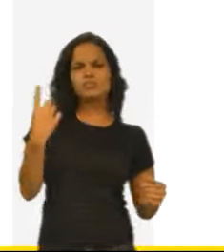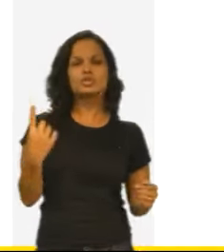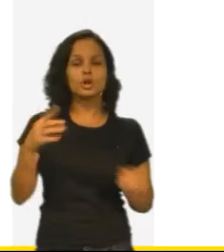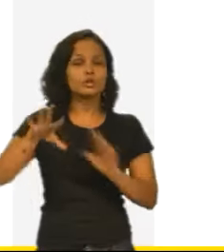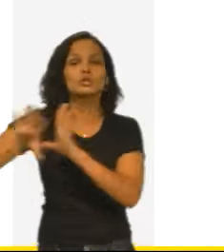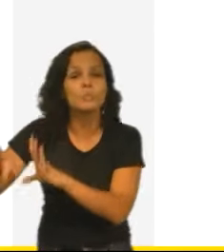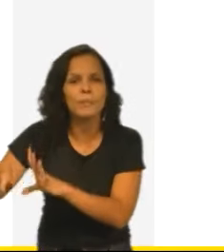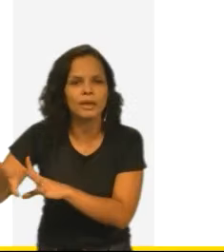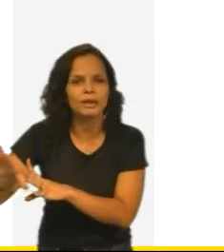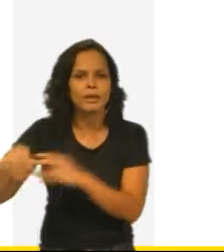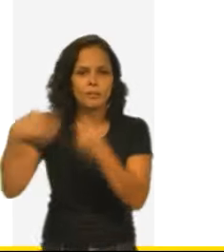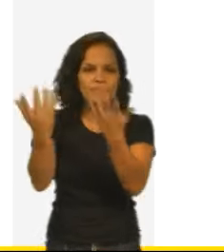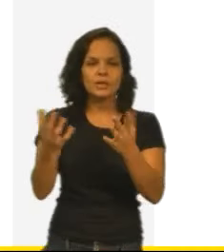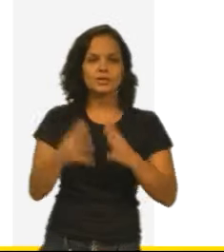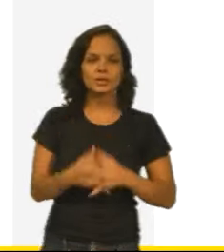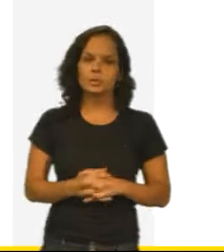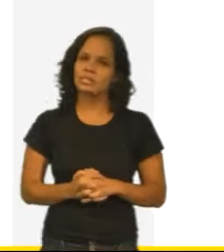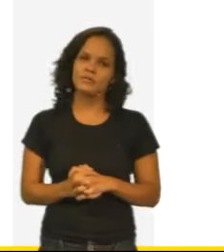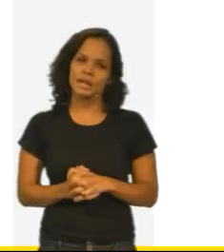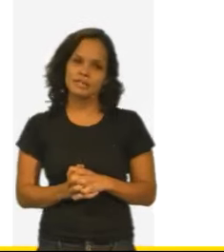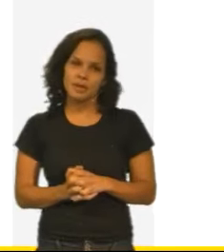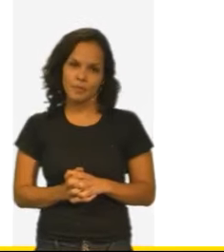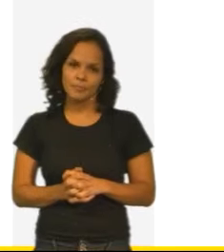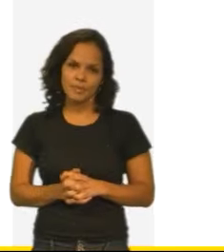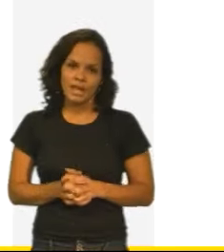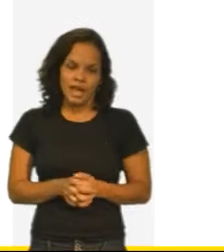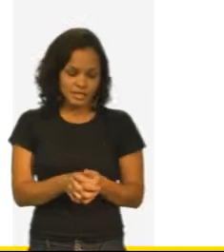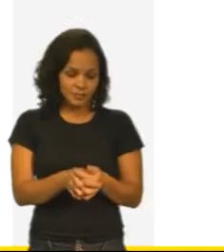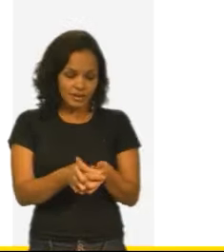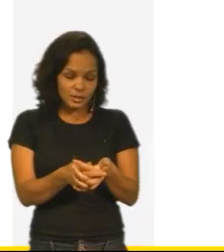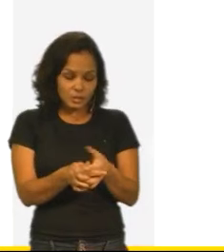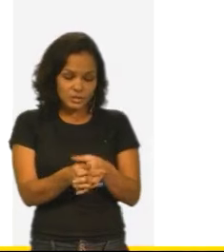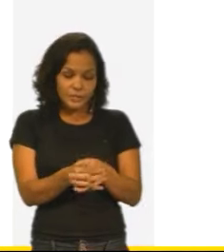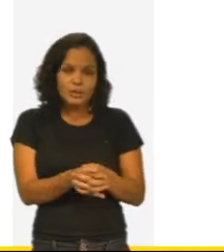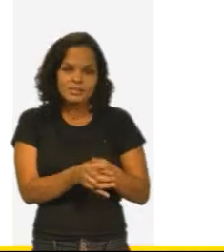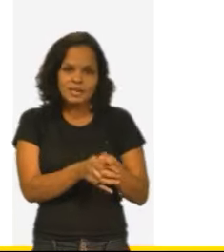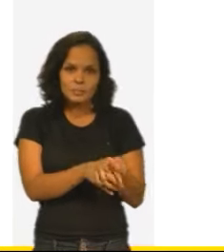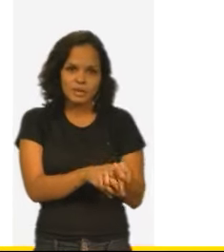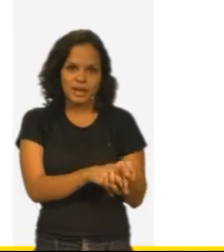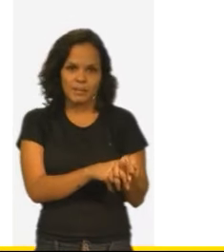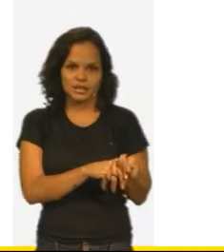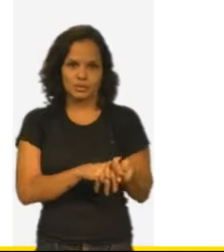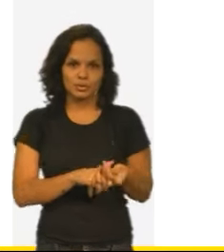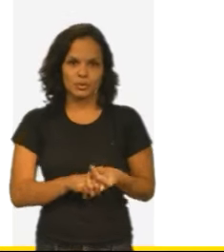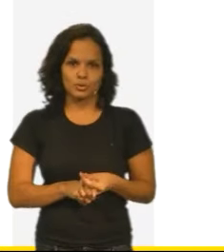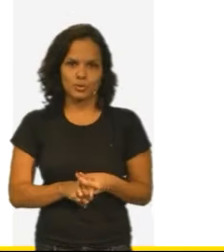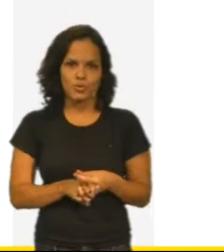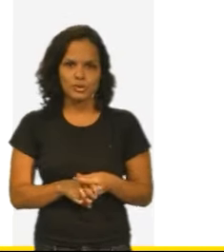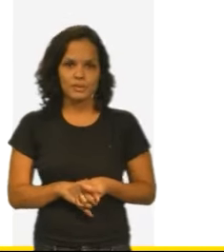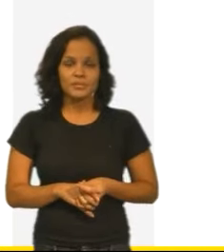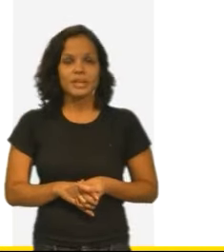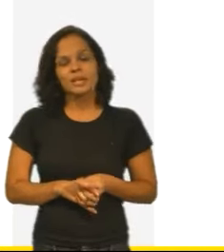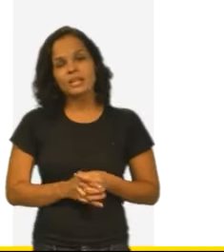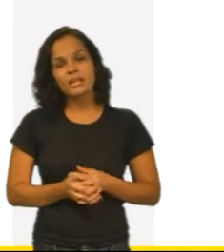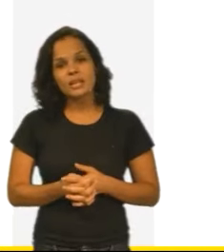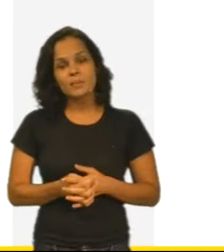só. Tudo bem, mas quem construiu essa frase não. Essa frase, inclusive, é um exemplo da gramática do Celso Cunha, que